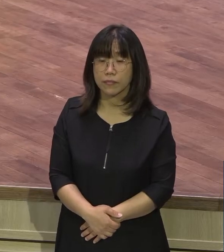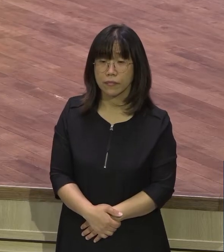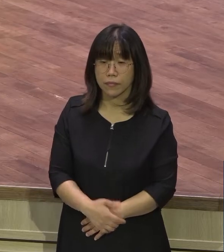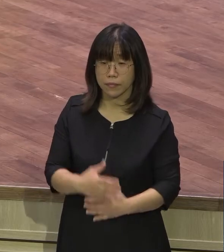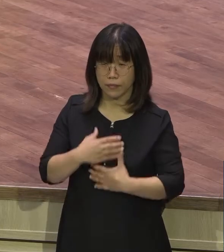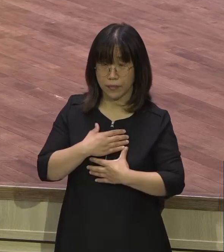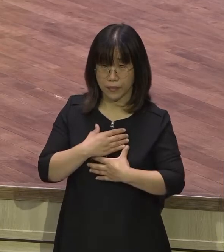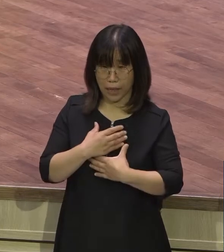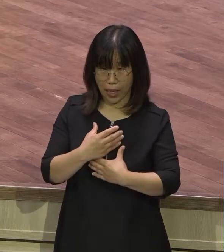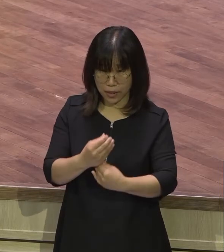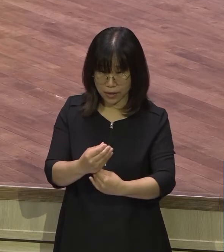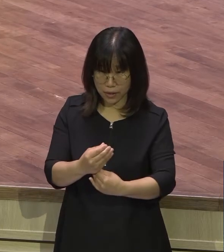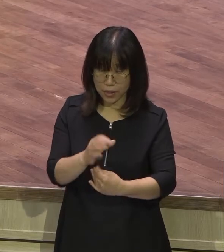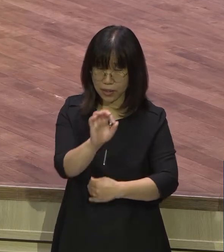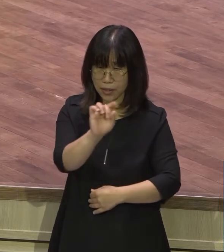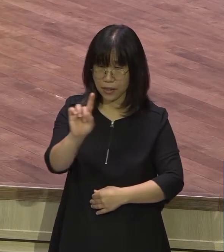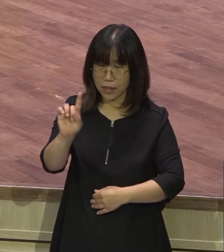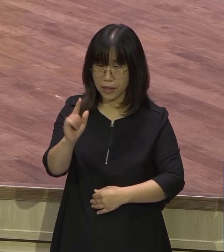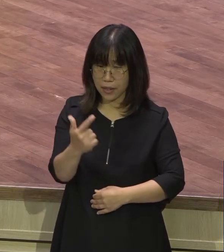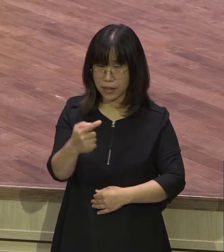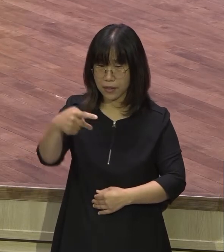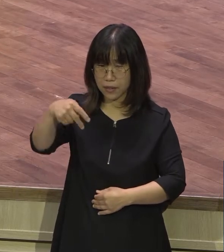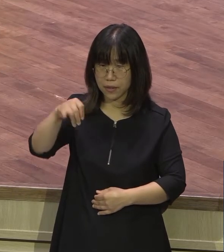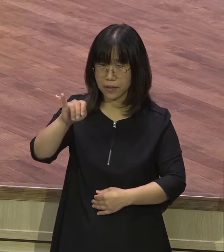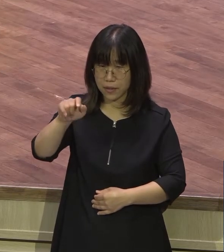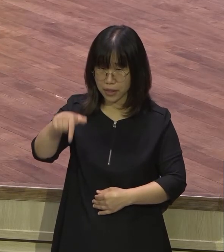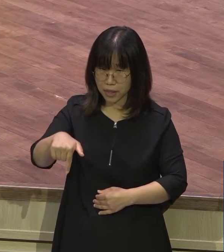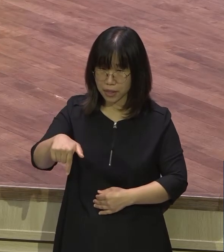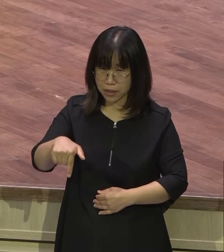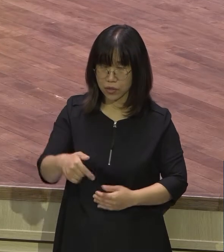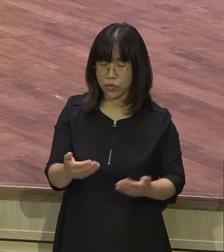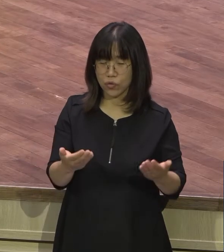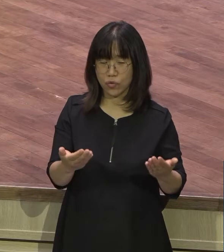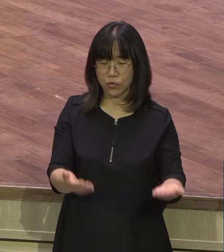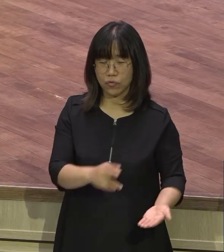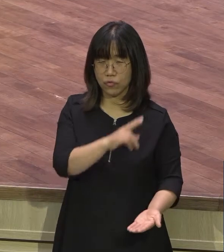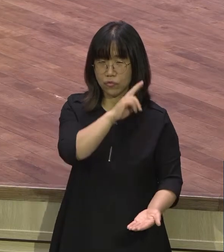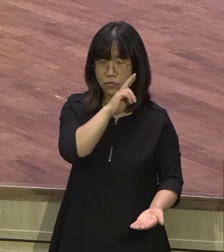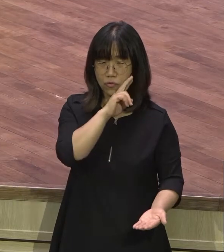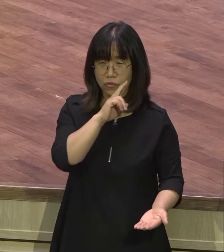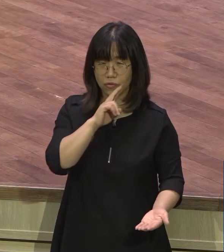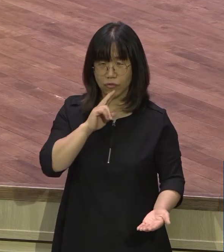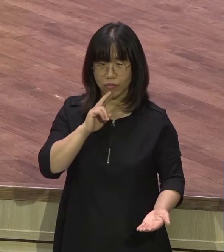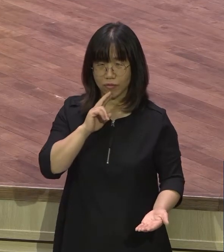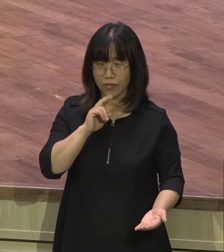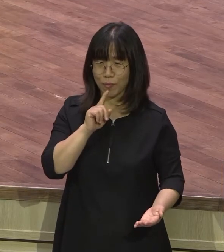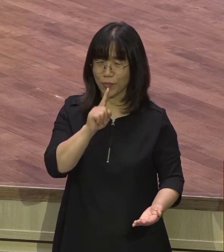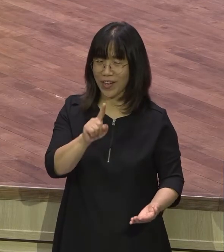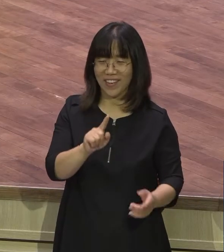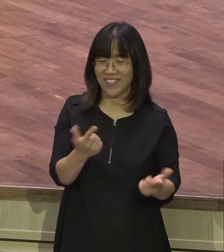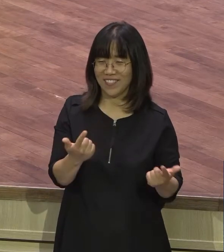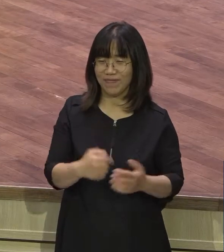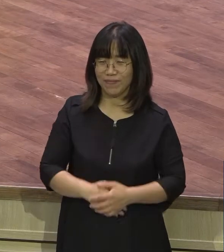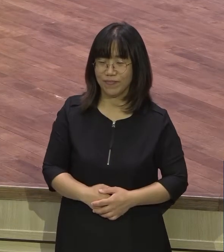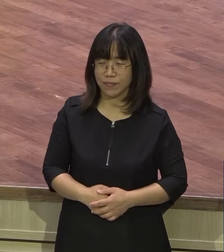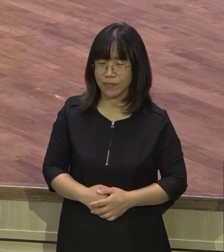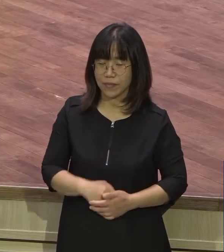안식이 뭐냐. 안식은 무조건 쉬는 게 아니에요. 안식이란 말은 쉬는 것이 아니라 안식은